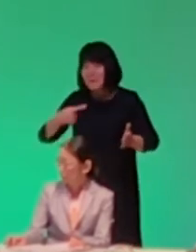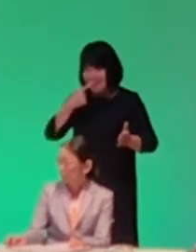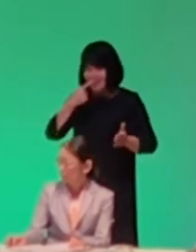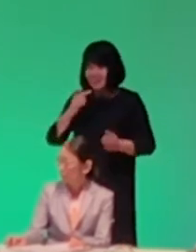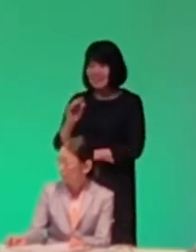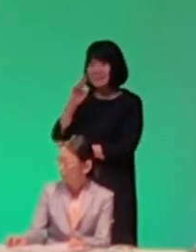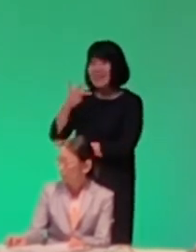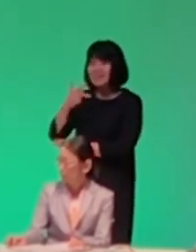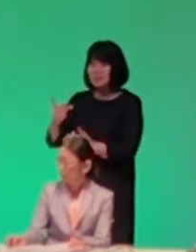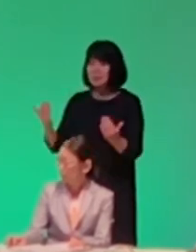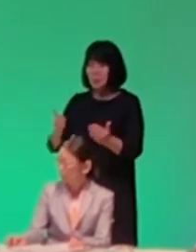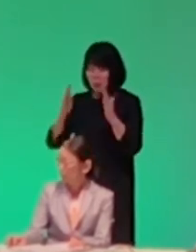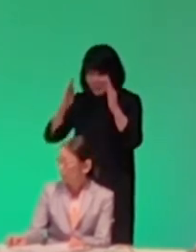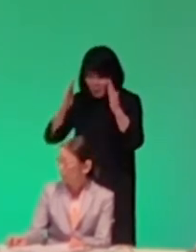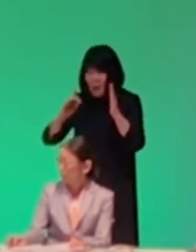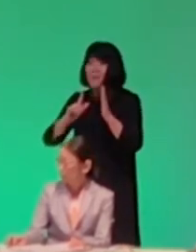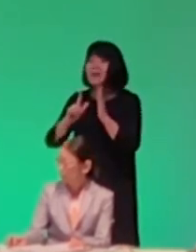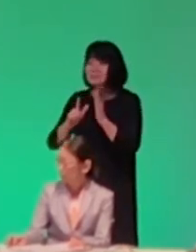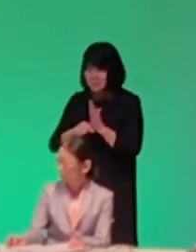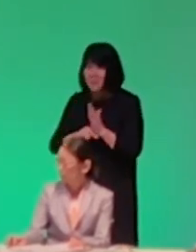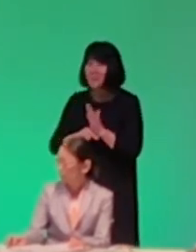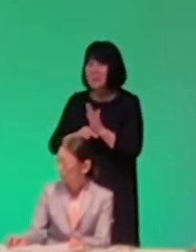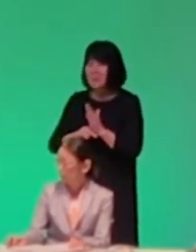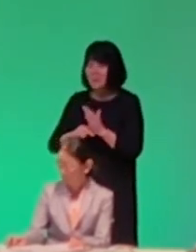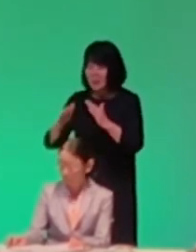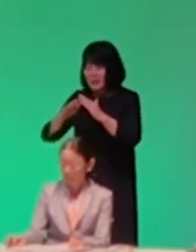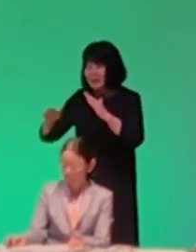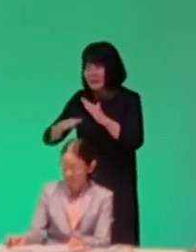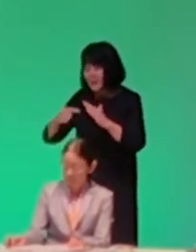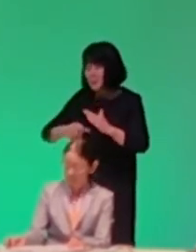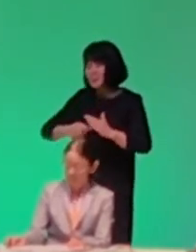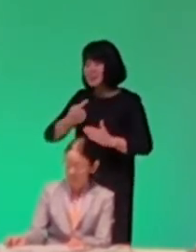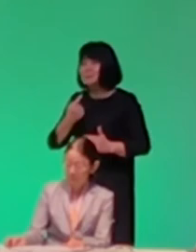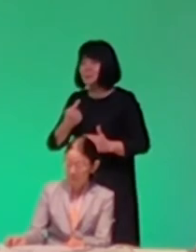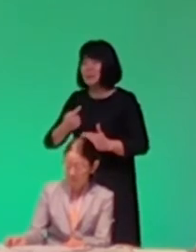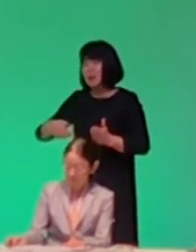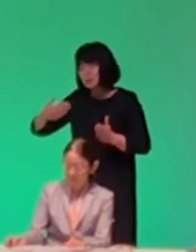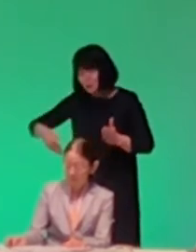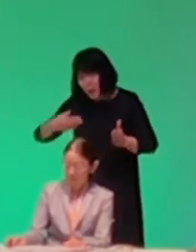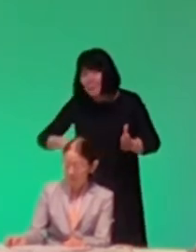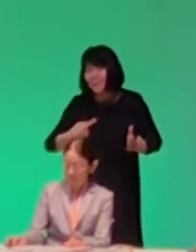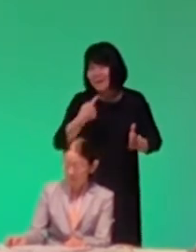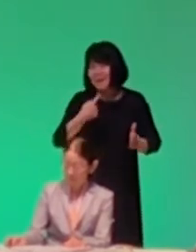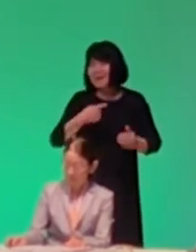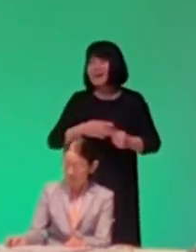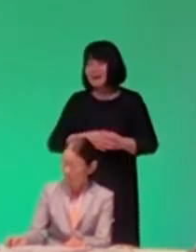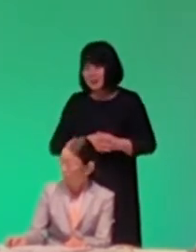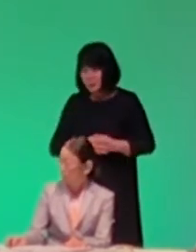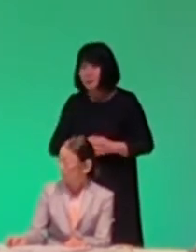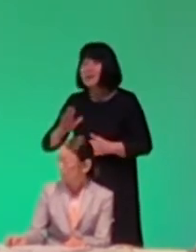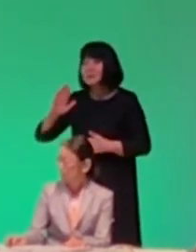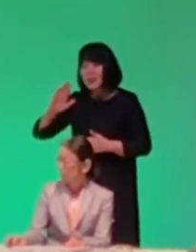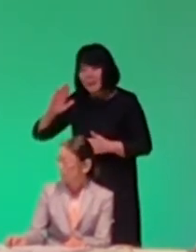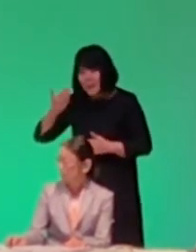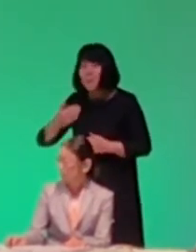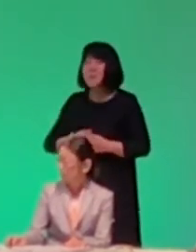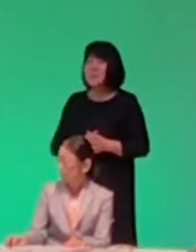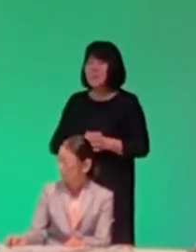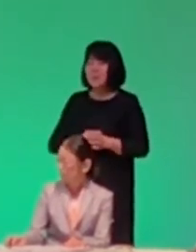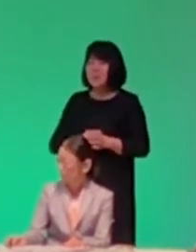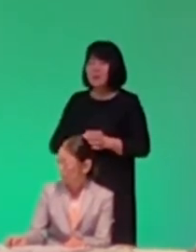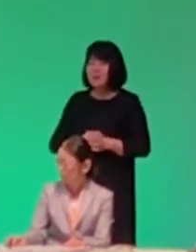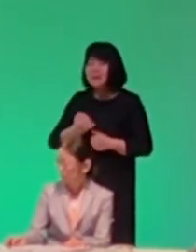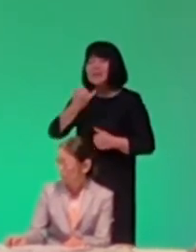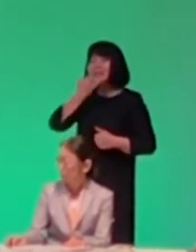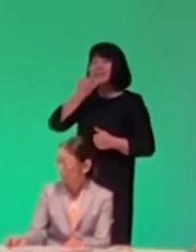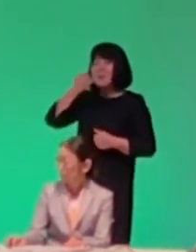生懸命やればやるほどその家庭での自分のポジションが中途半端なんだけど、でもそれでもやっぱりい